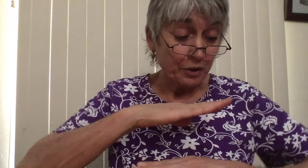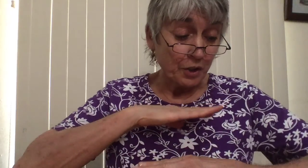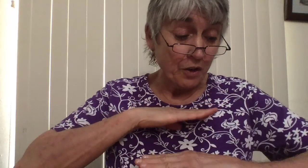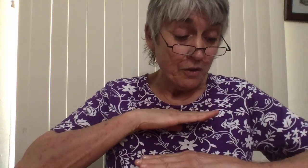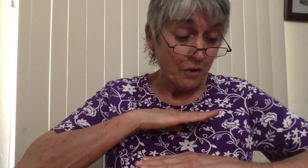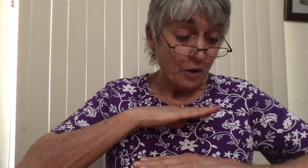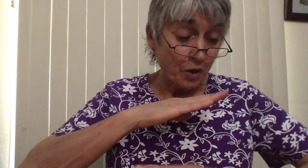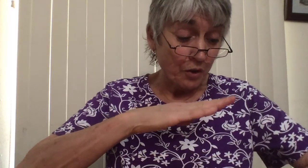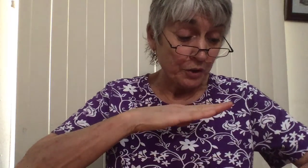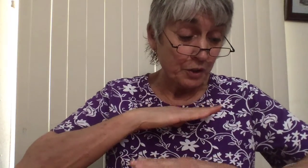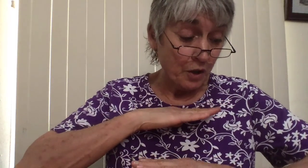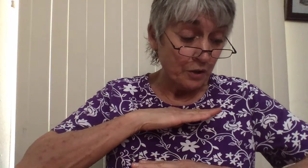content, contente,